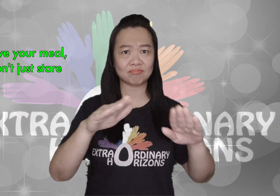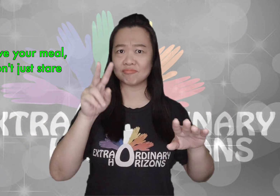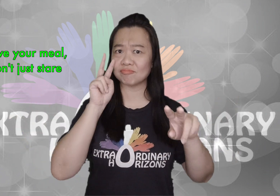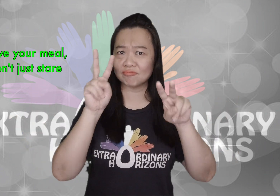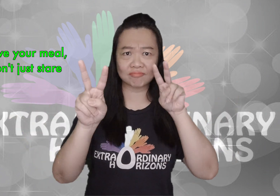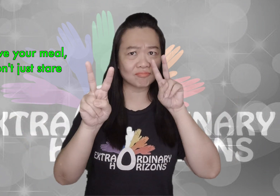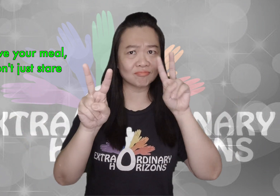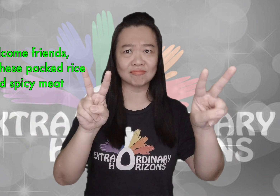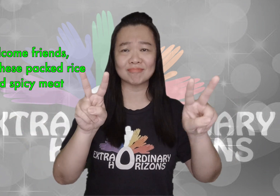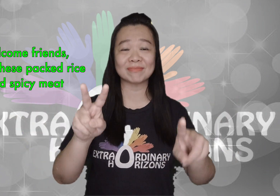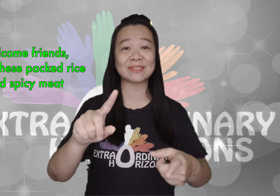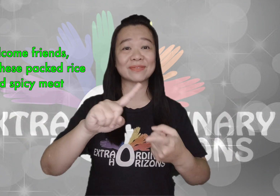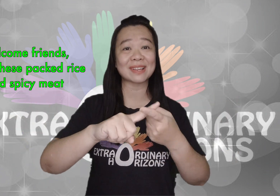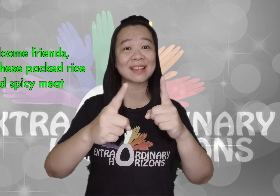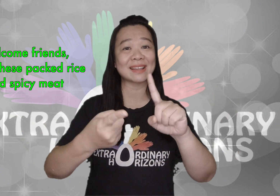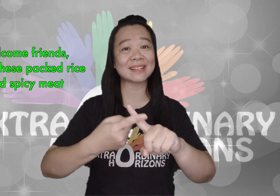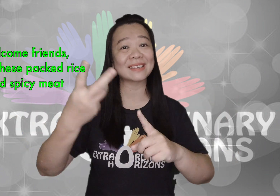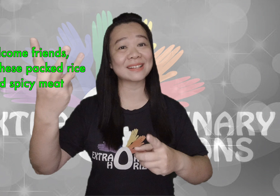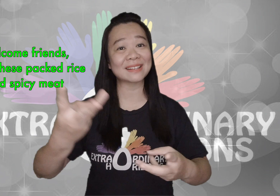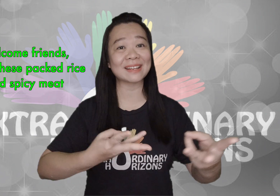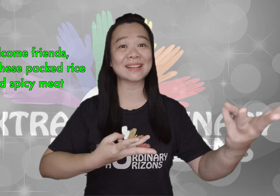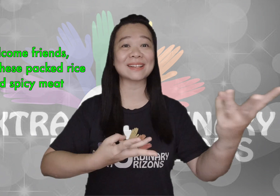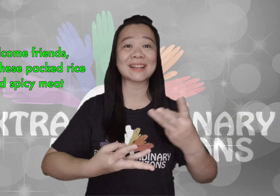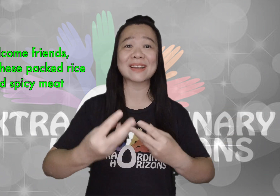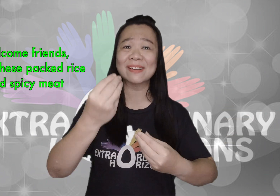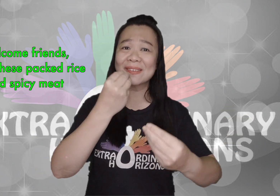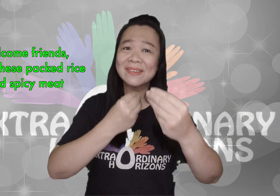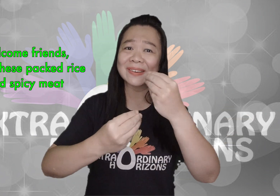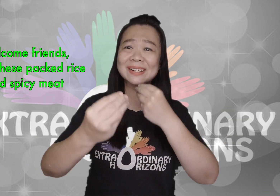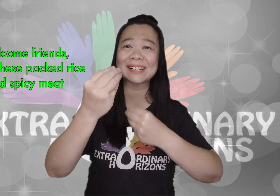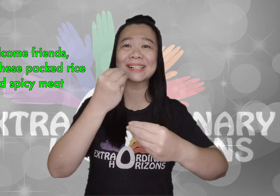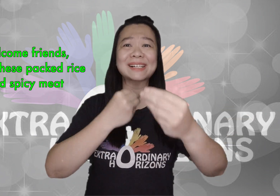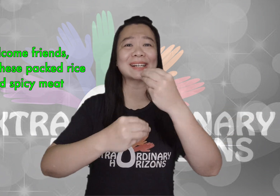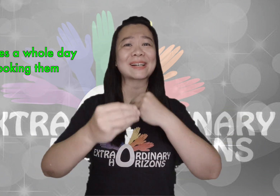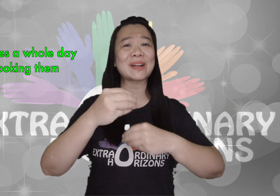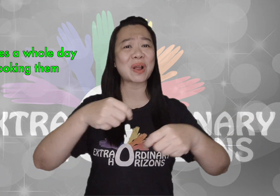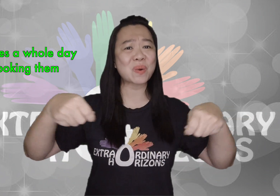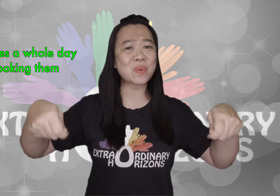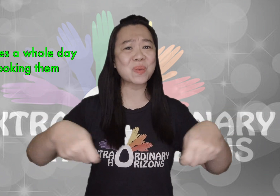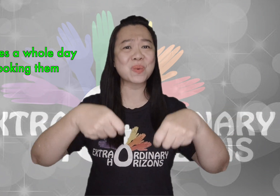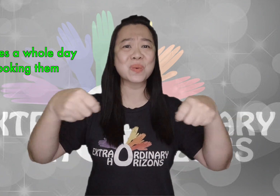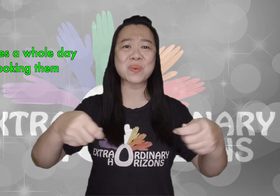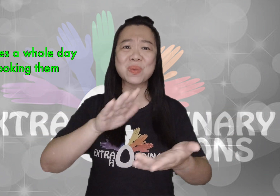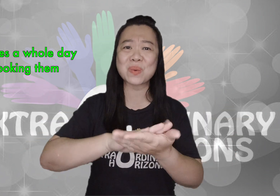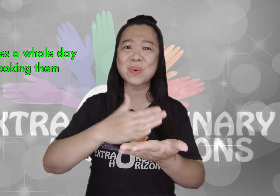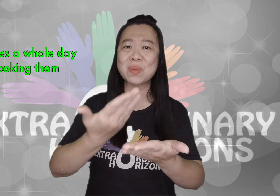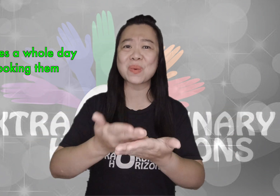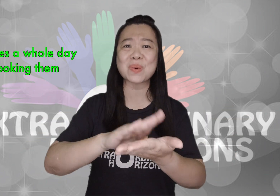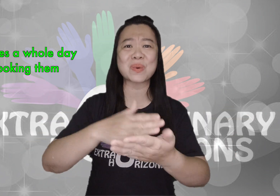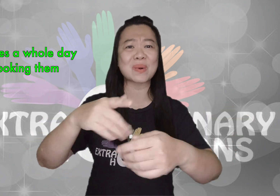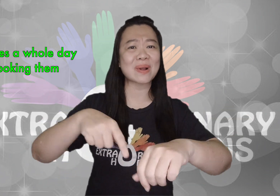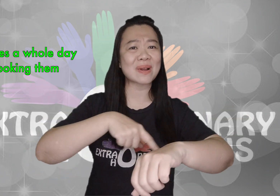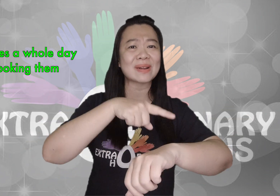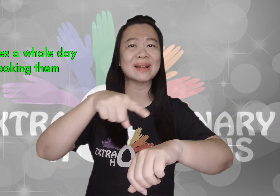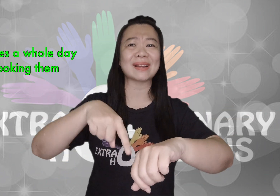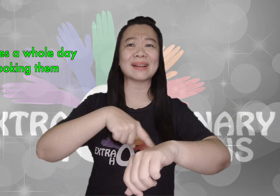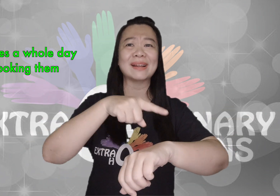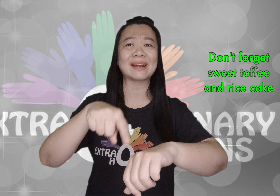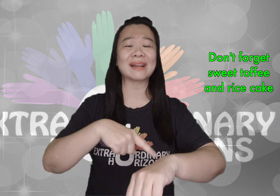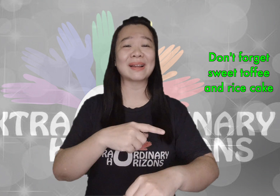dipandang Keempat rendang Sila nikmati Kawan penat memasak Malam ke